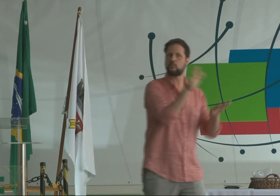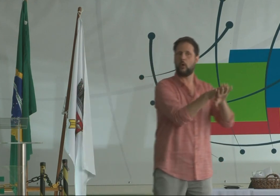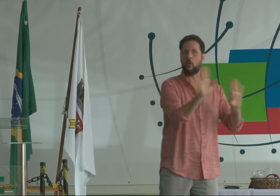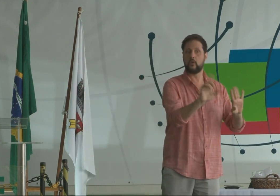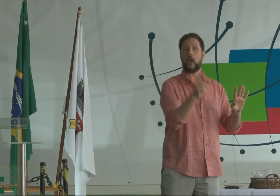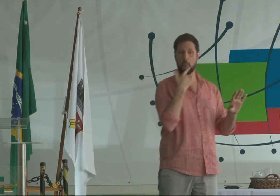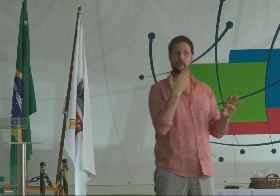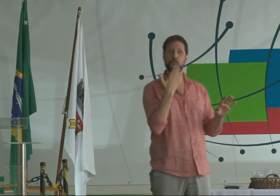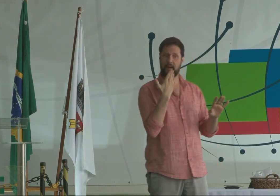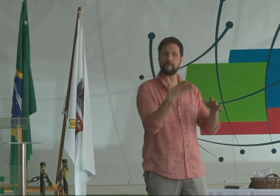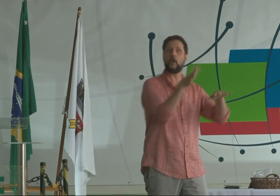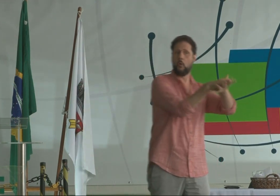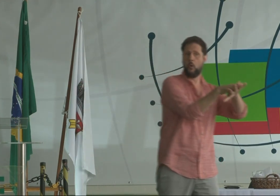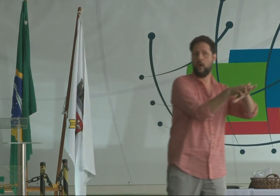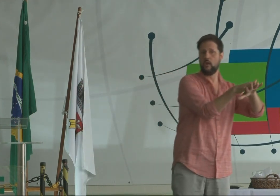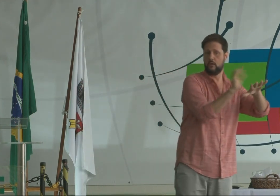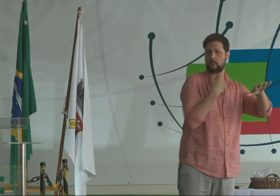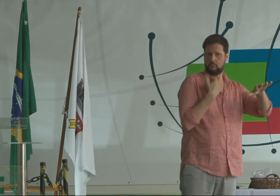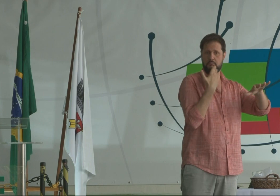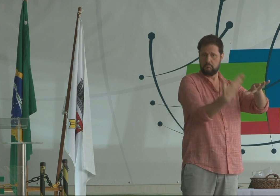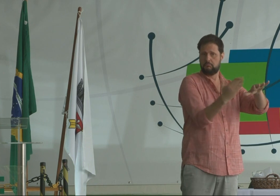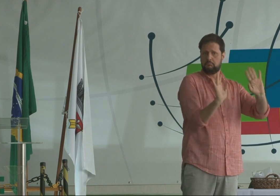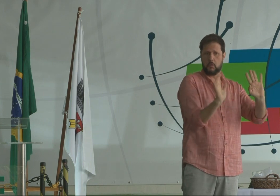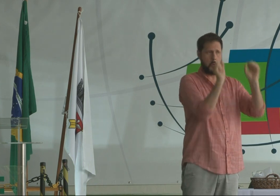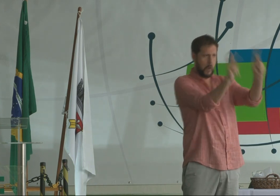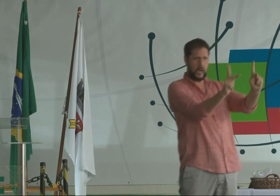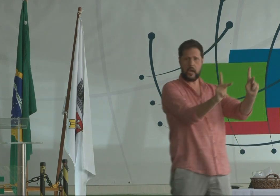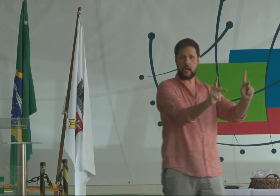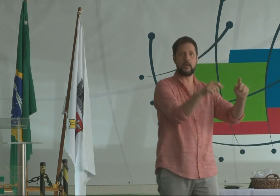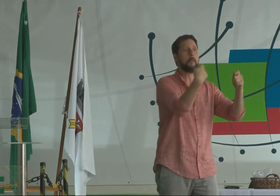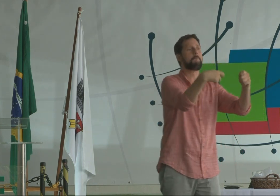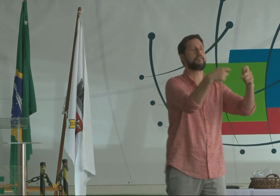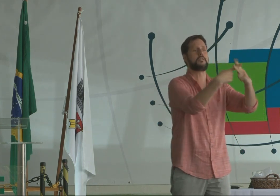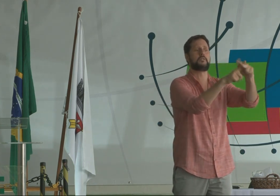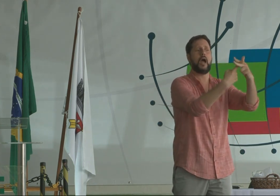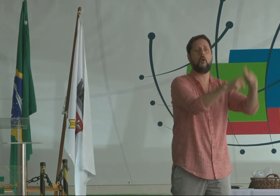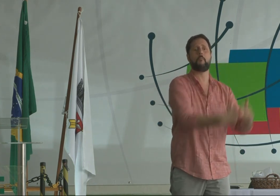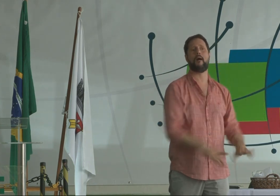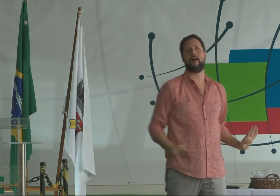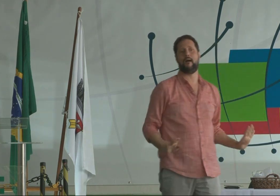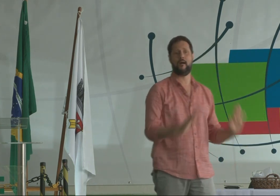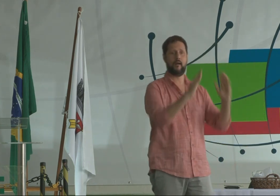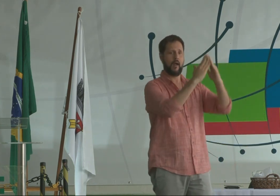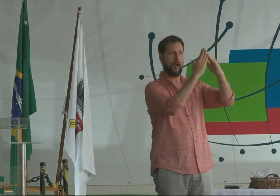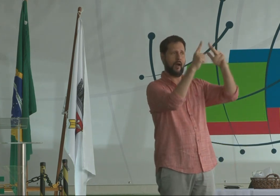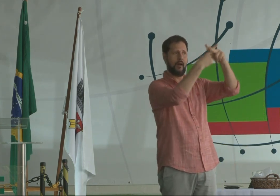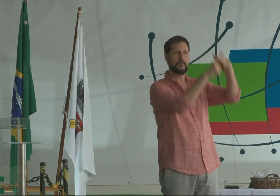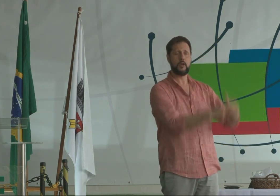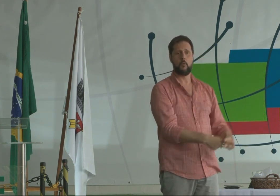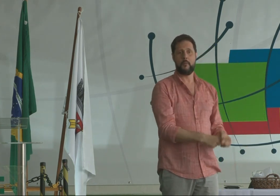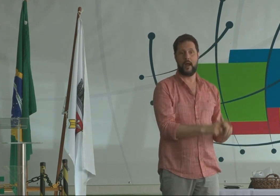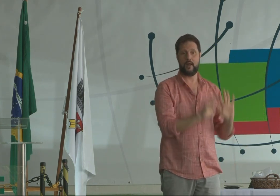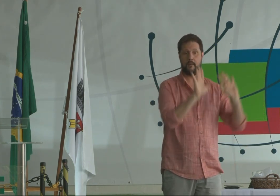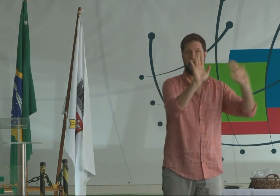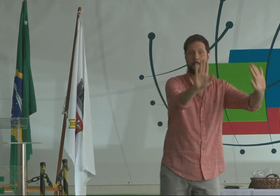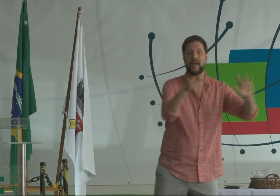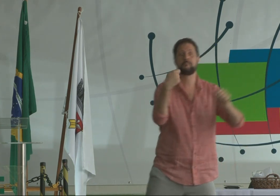Não é contra. Eu não entendo isso. Quer dizer, a minha opinião particular, eu sou favorável. Mas a gente tem que mexer. A gente tem que consertar. Tem que